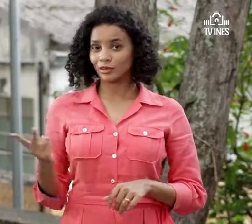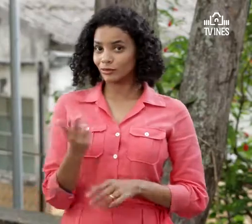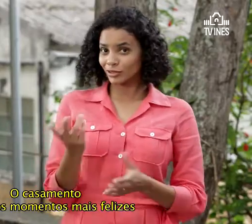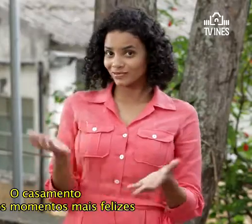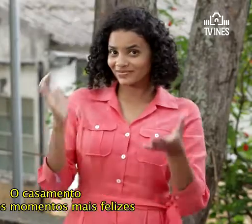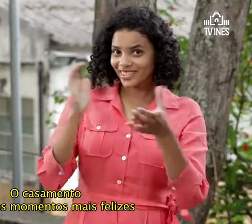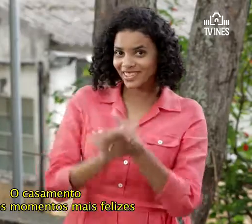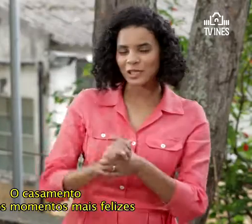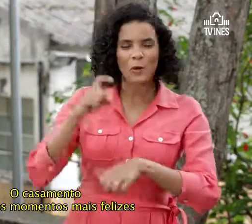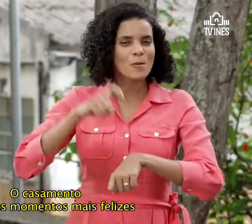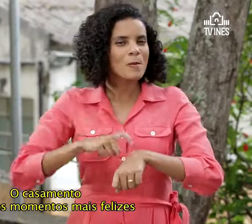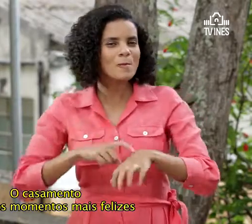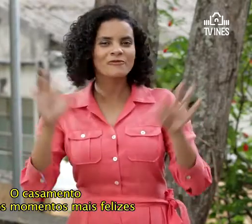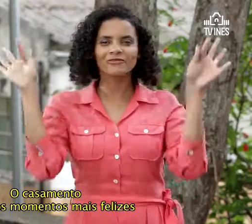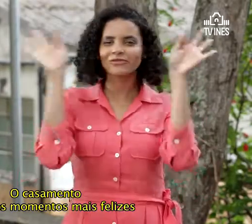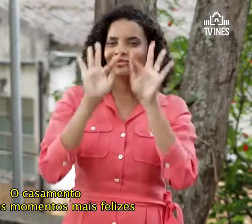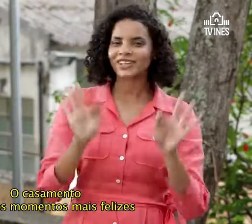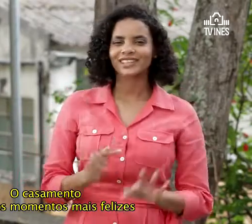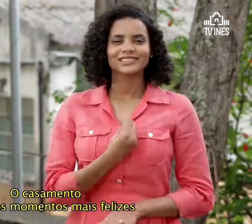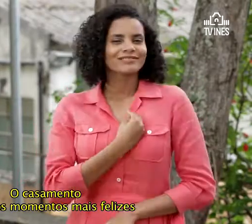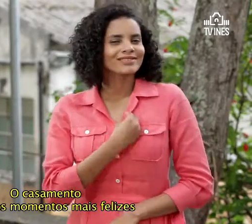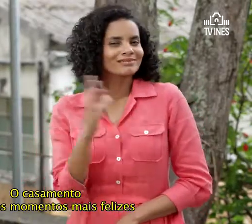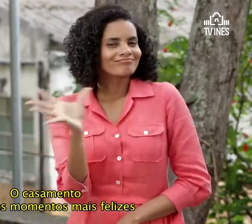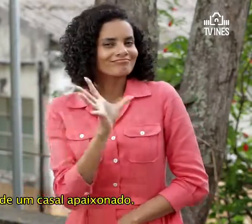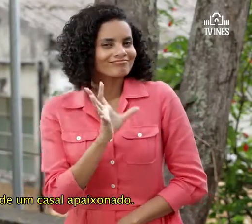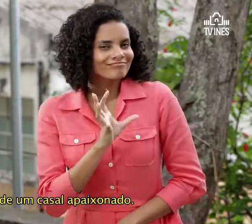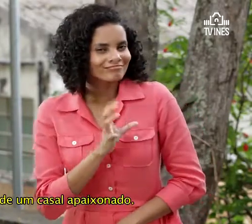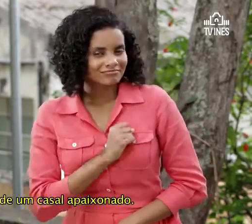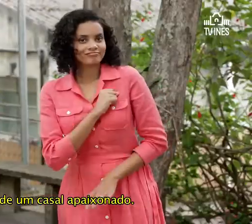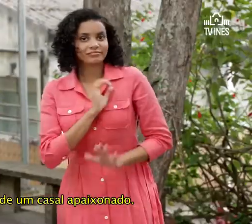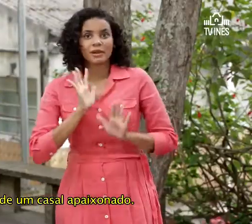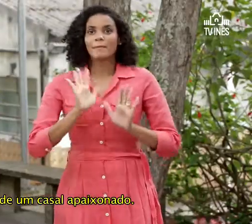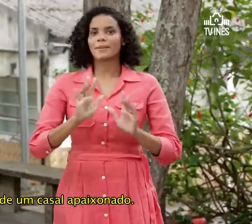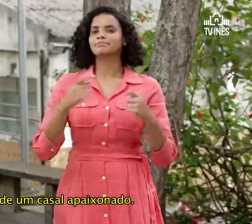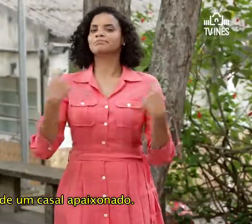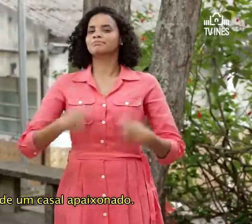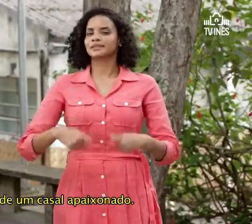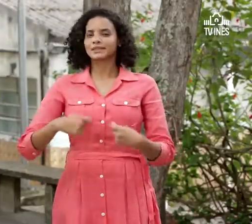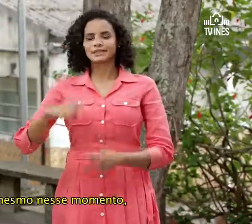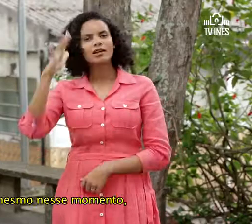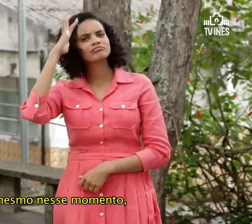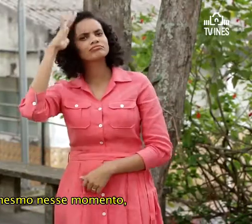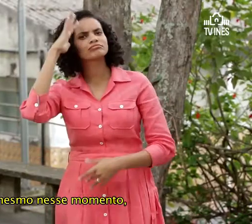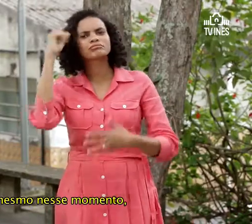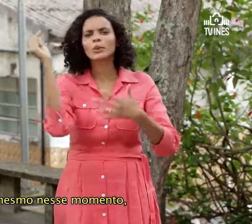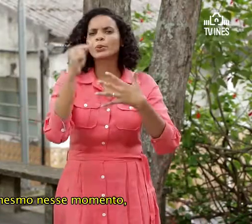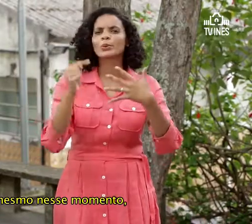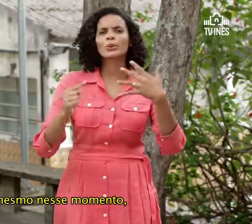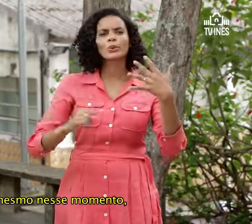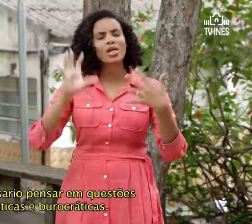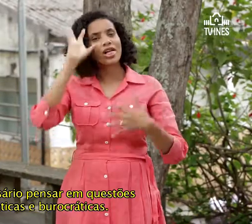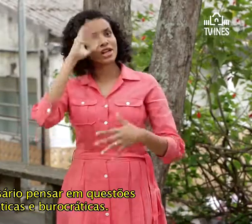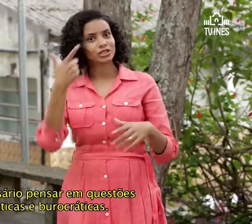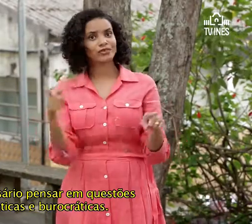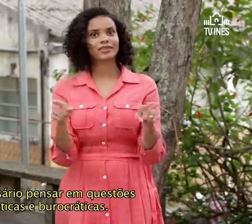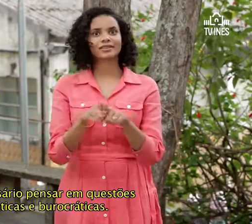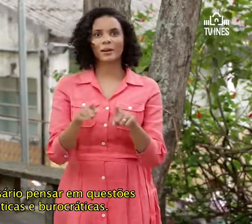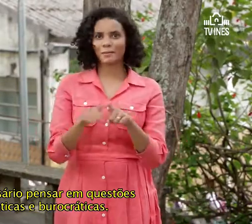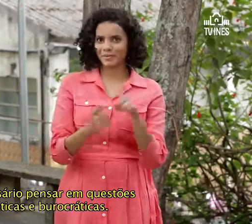O casamento é um dos momentos mais felizes da vida de um casal apaixonado. Mas mesmo nesse momento é necessário pensar